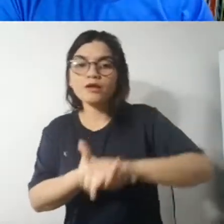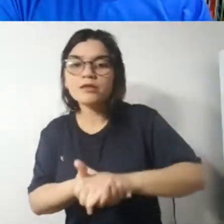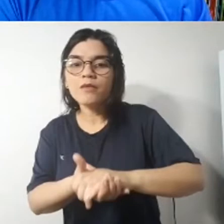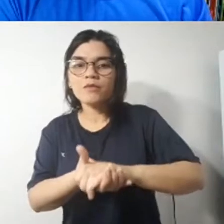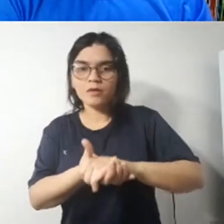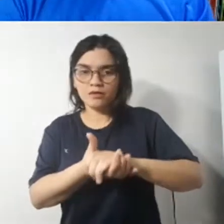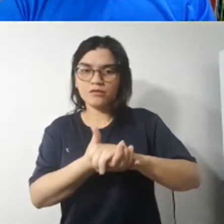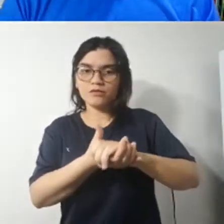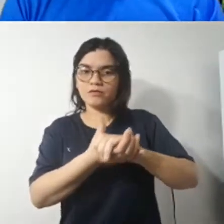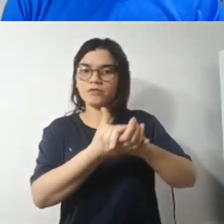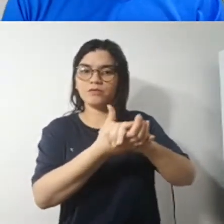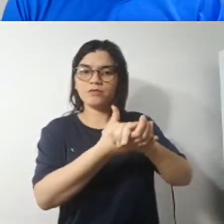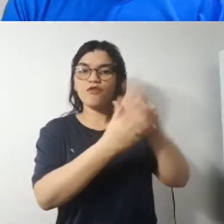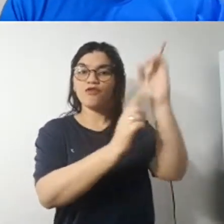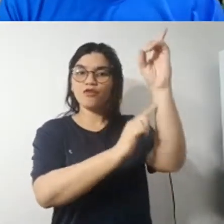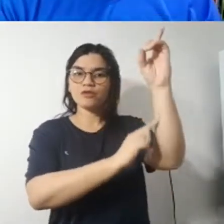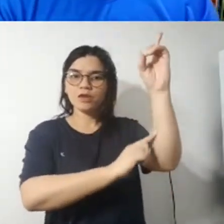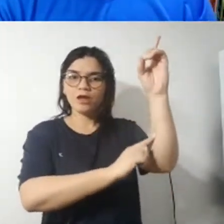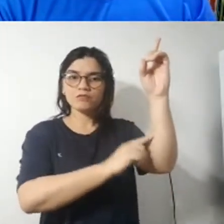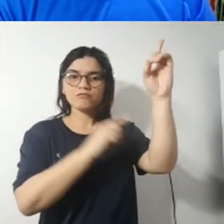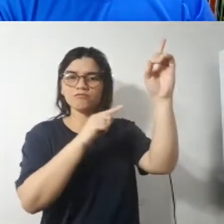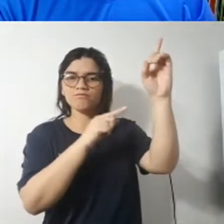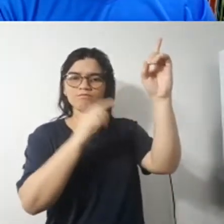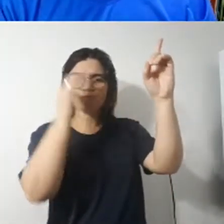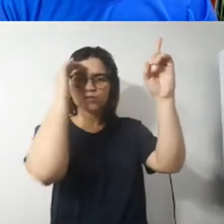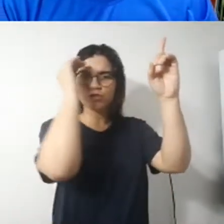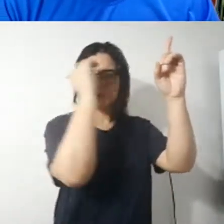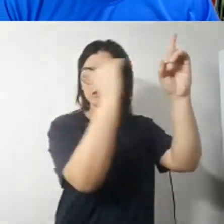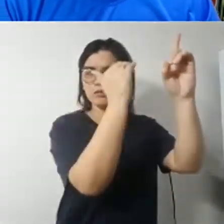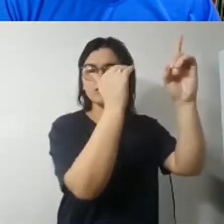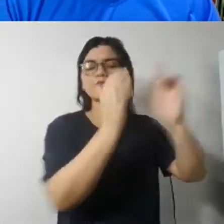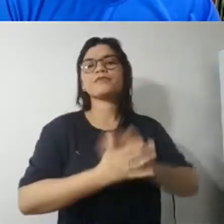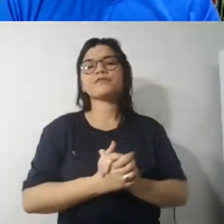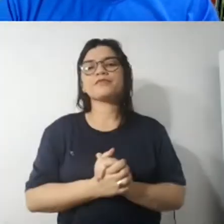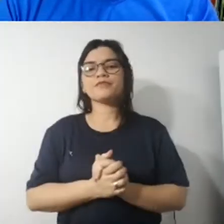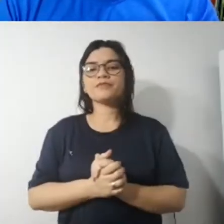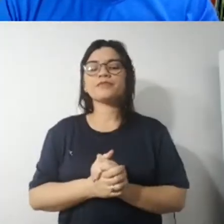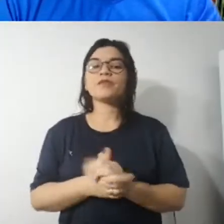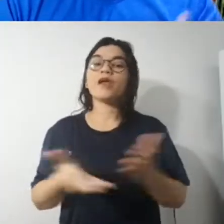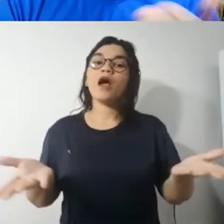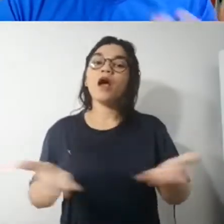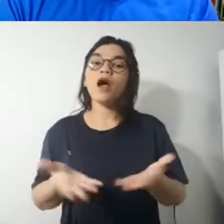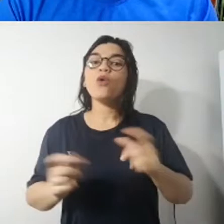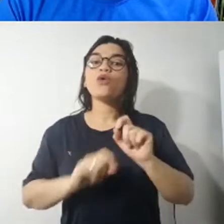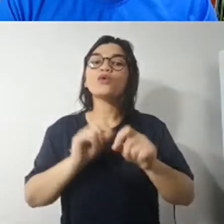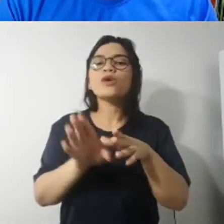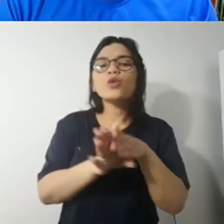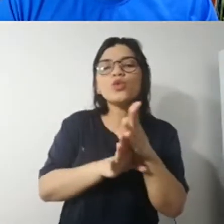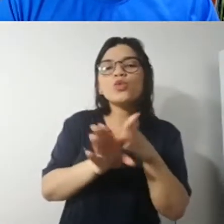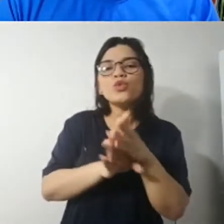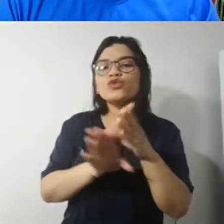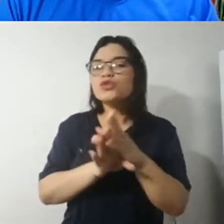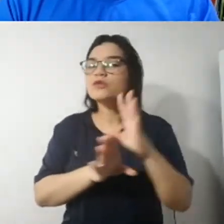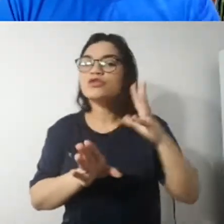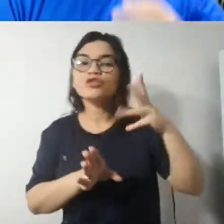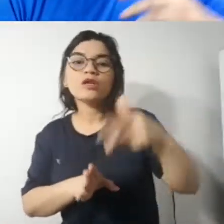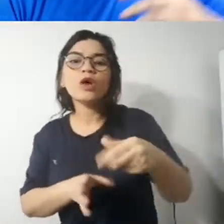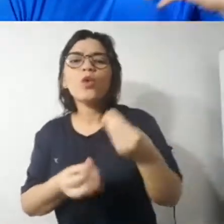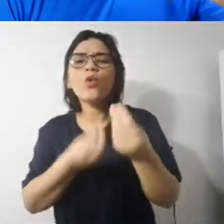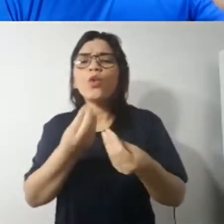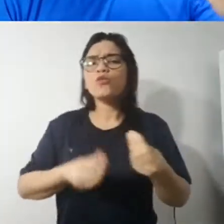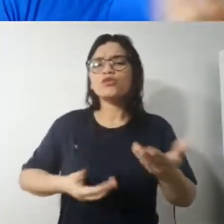agora ele vai nos dar conselhos gerais sobre como então deve viver um servo de Deus de um